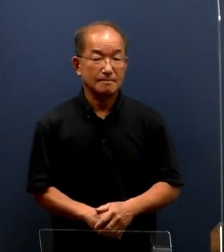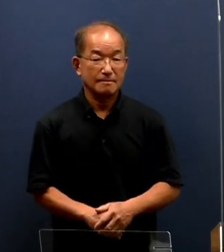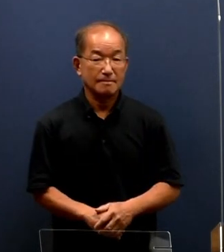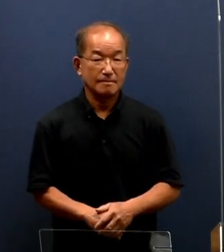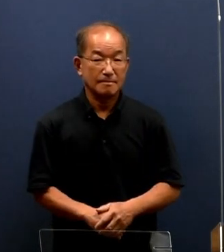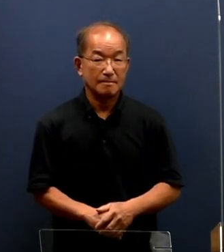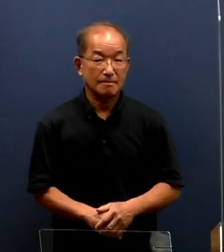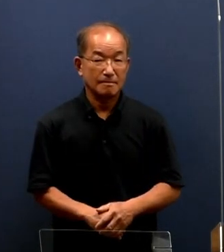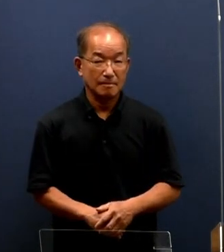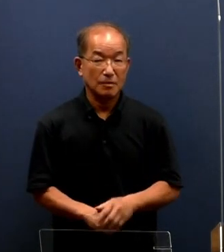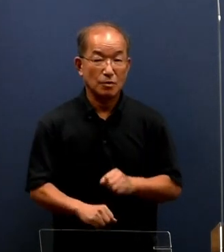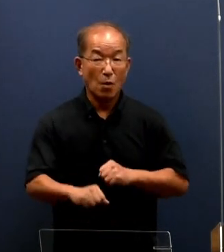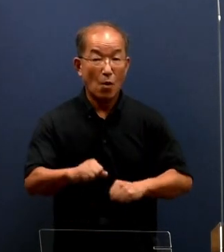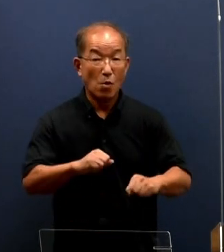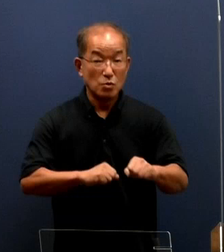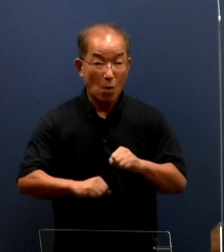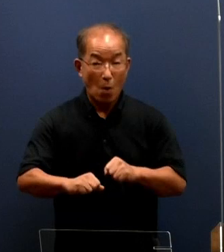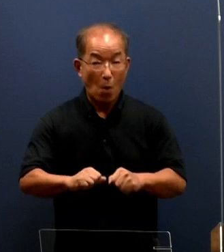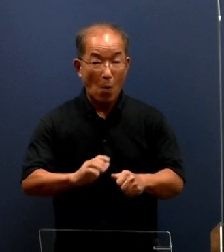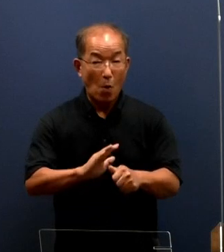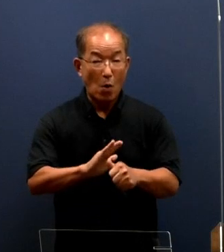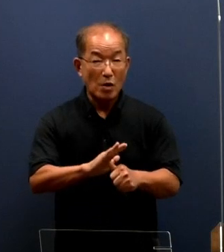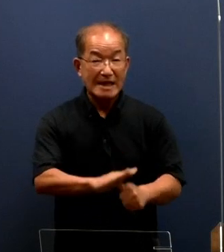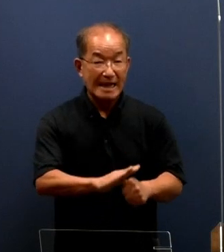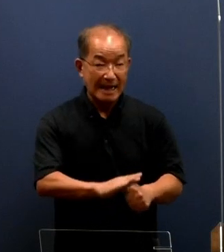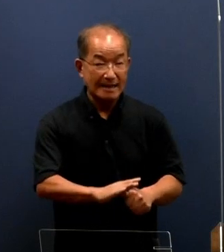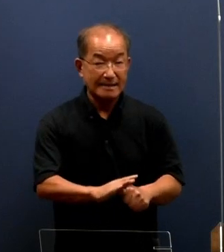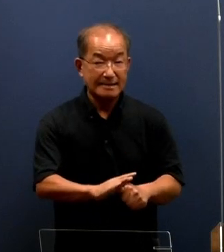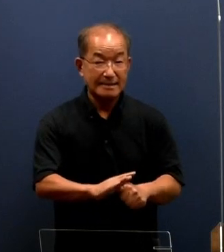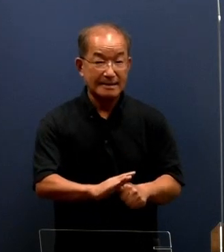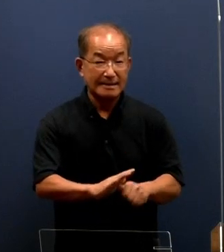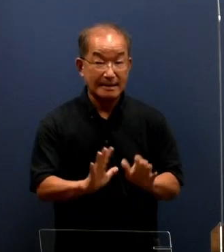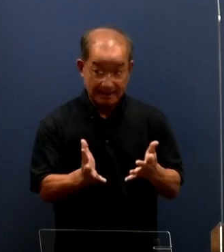行動制限なしで、